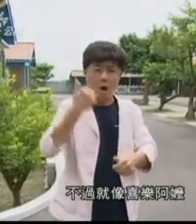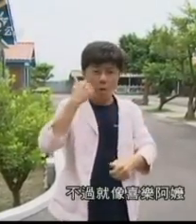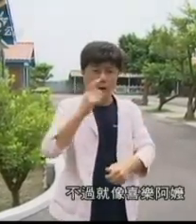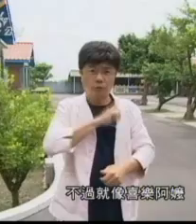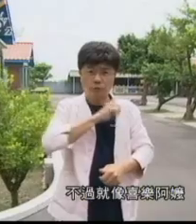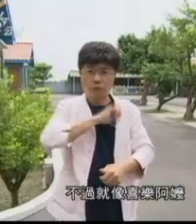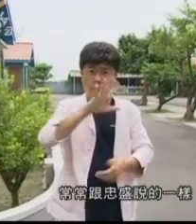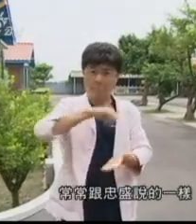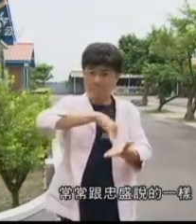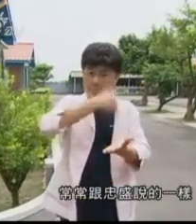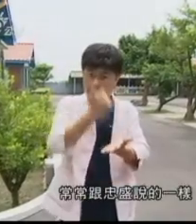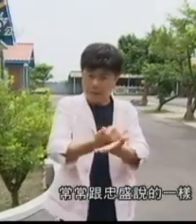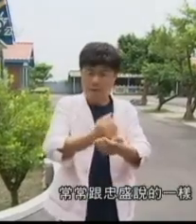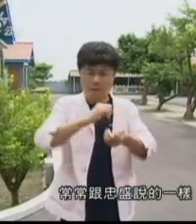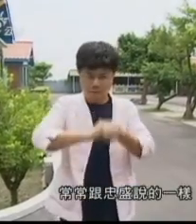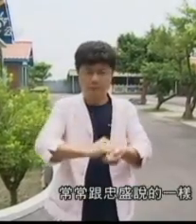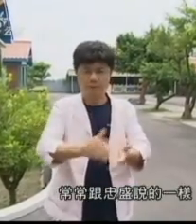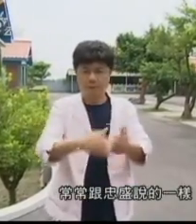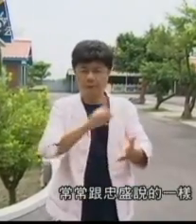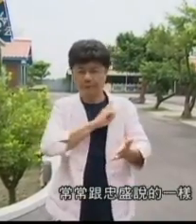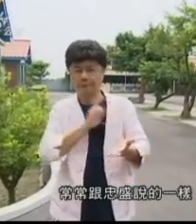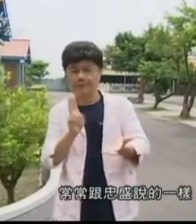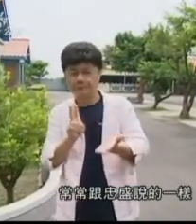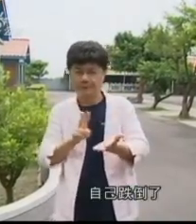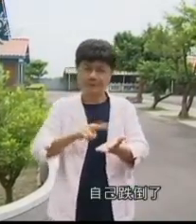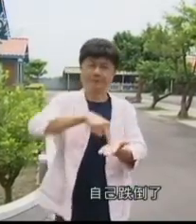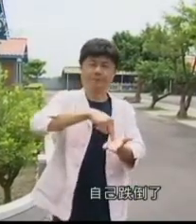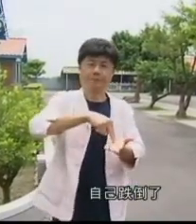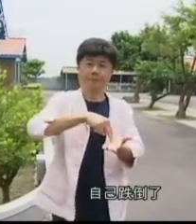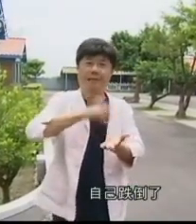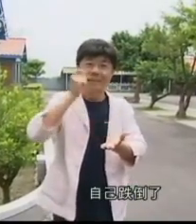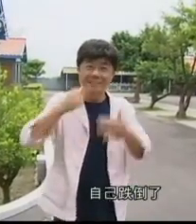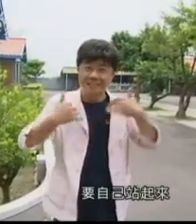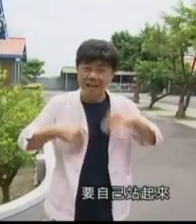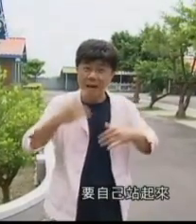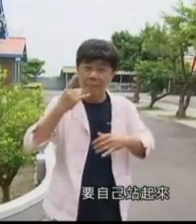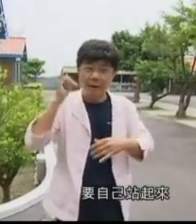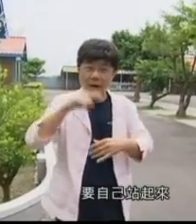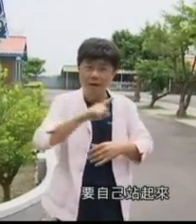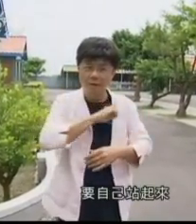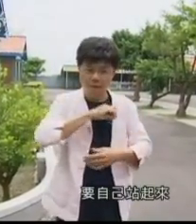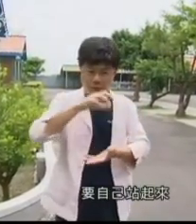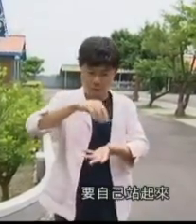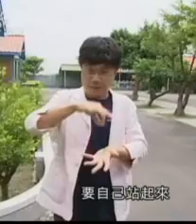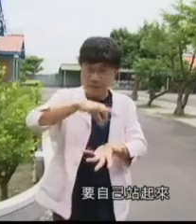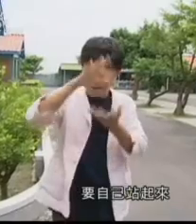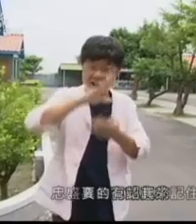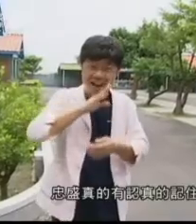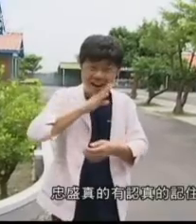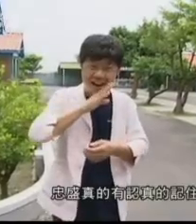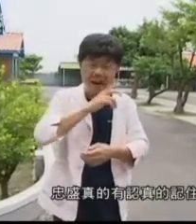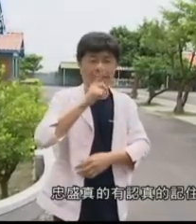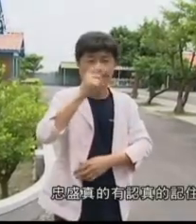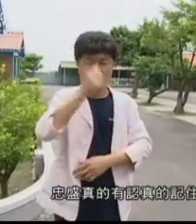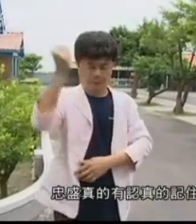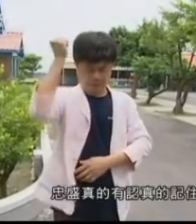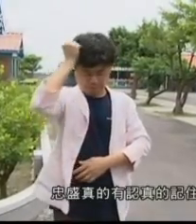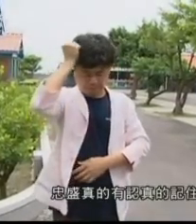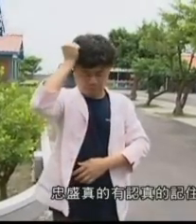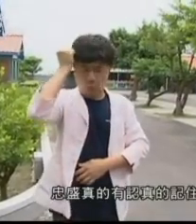阿嬷常常跟忠胜说的一样，自己跌倒了要自己站起来。忠胜真的有认真地记住